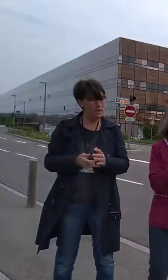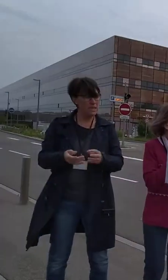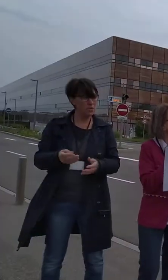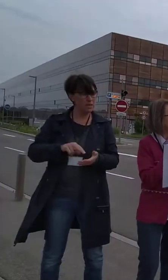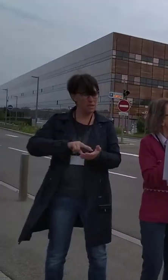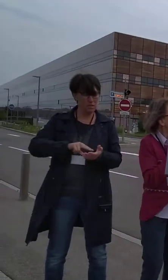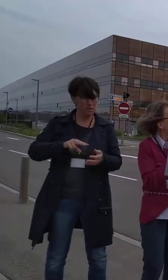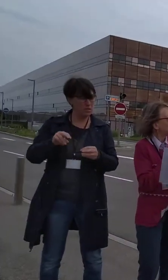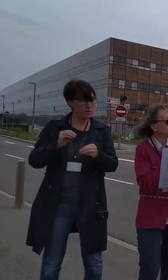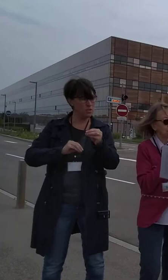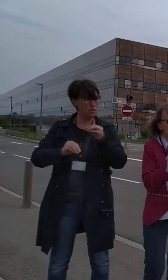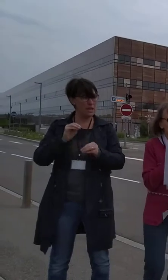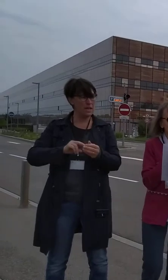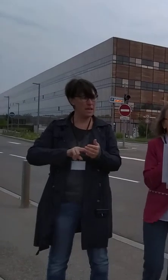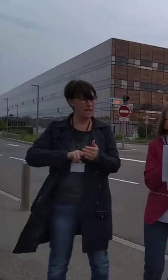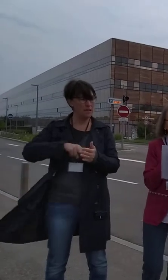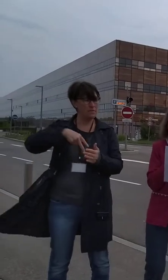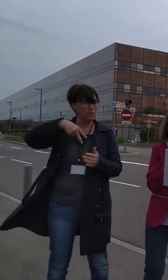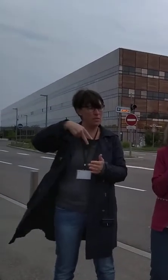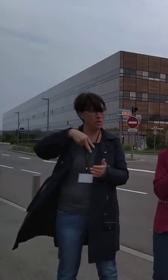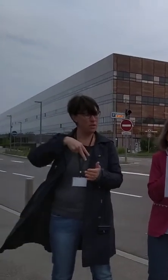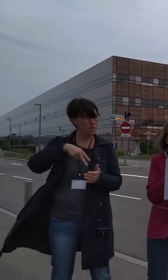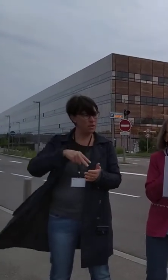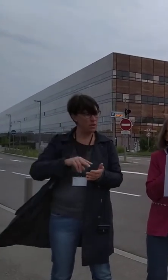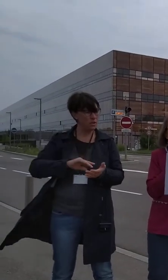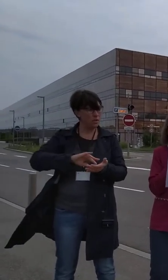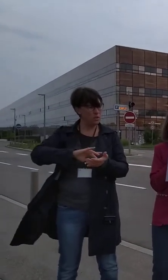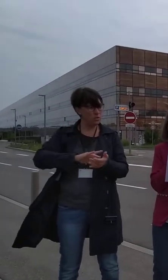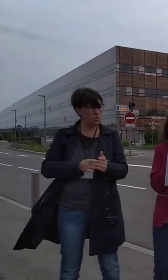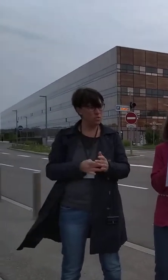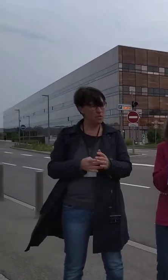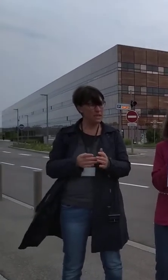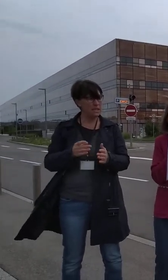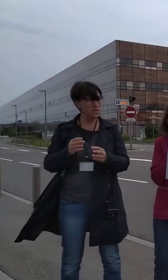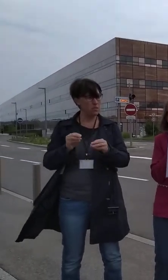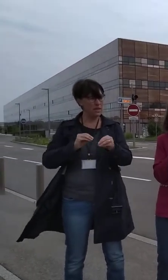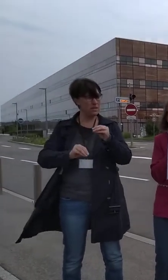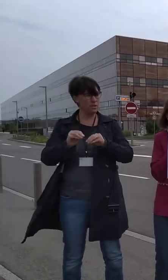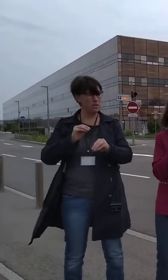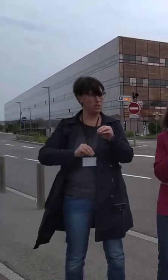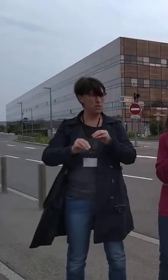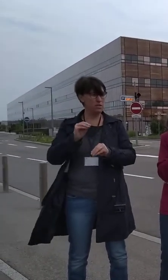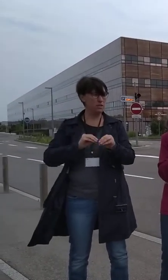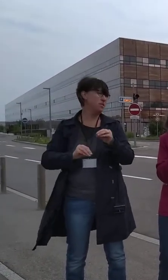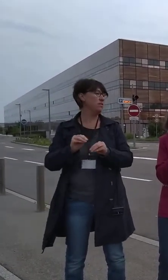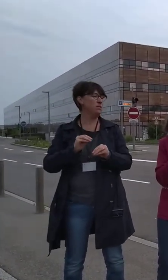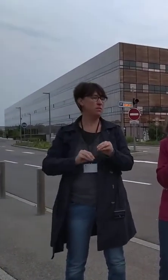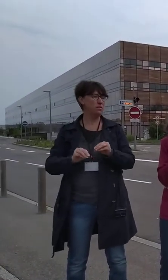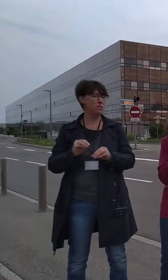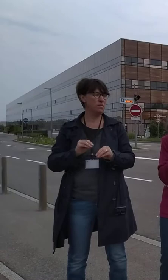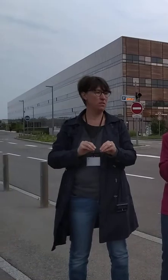et tous les soignants se lèvent, tous les soignants,